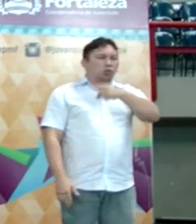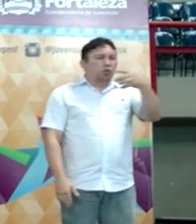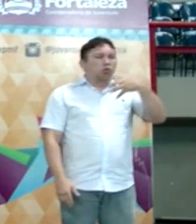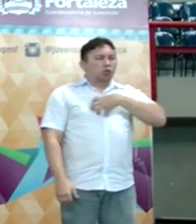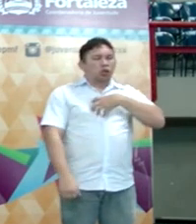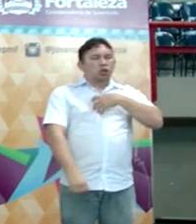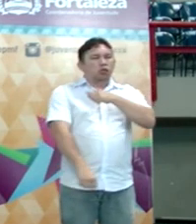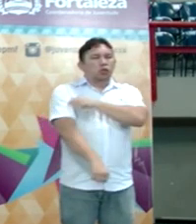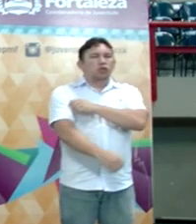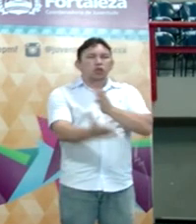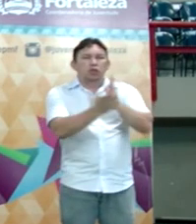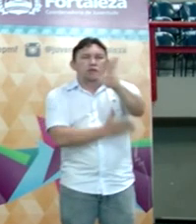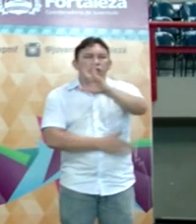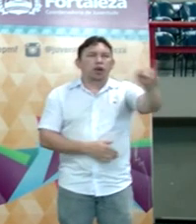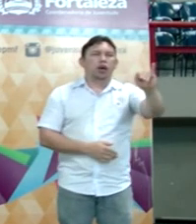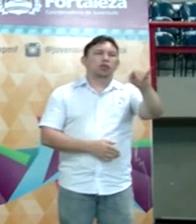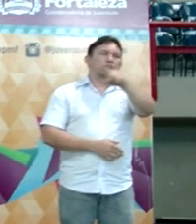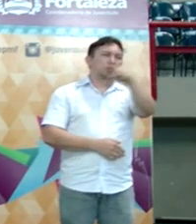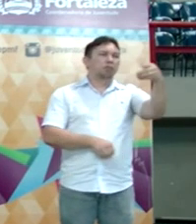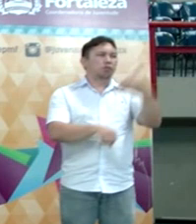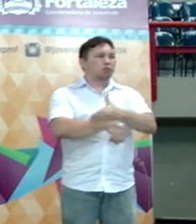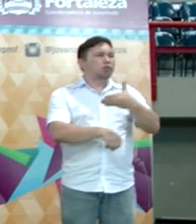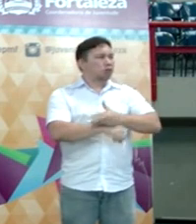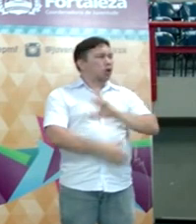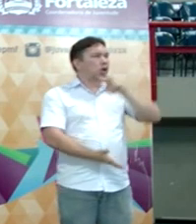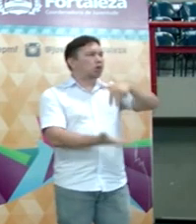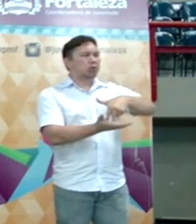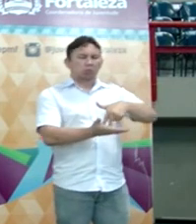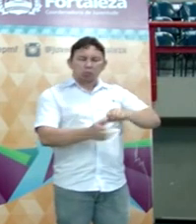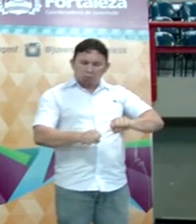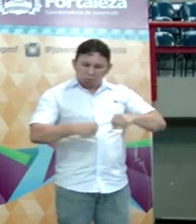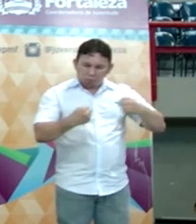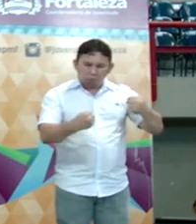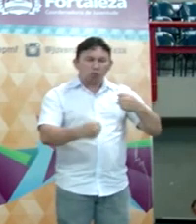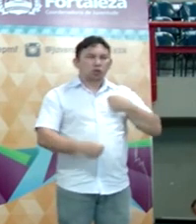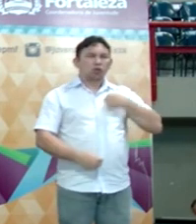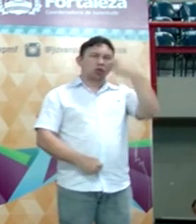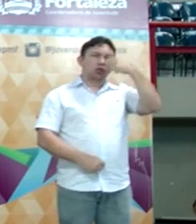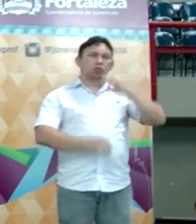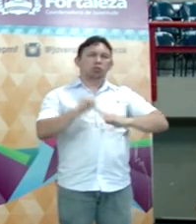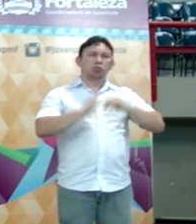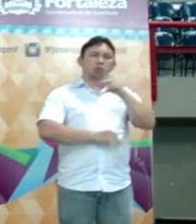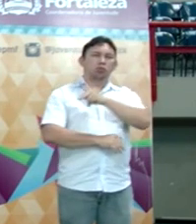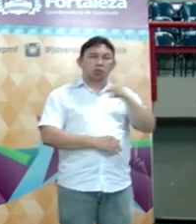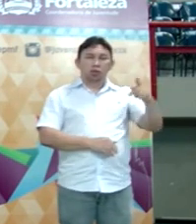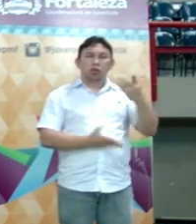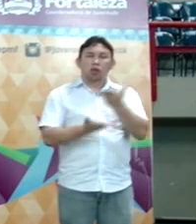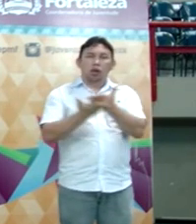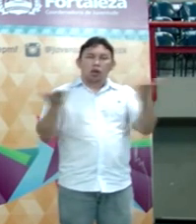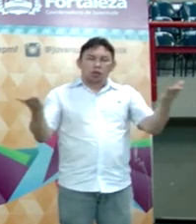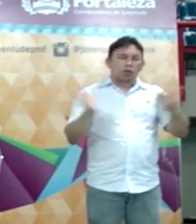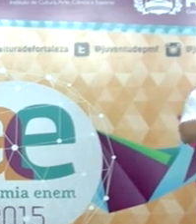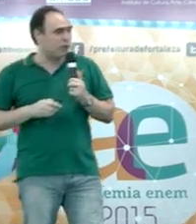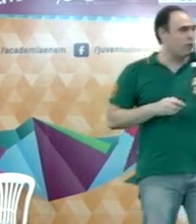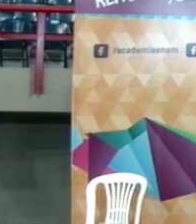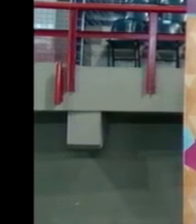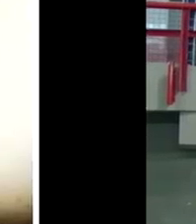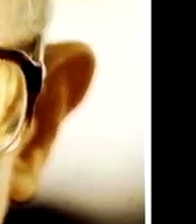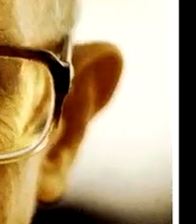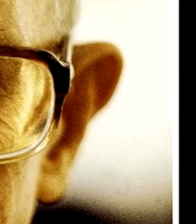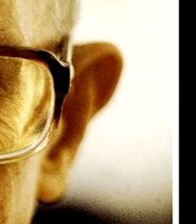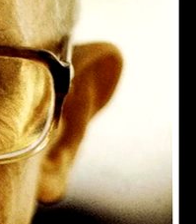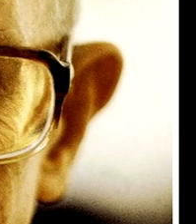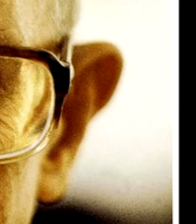É essa determinação, pessoal, que faz com que a gente venha para cá. Vocês podem ter certeza disso. Eu queria deixar com vocês